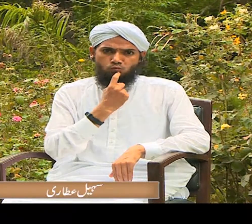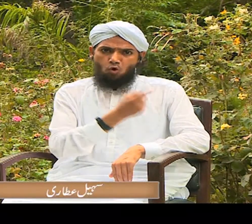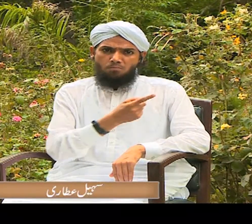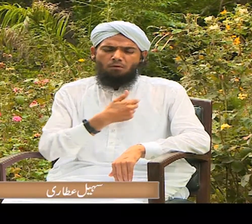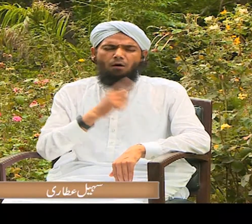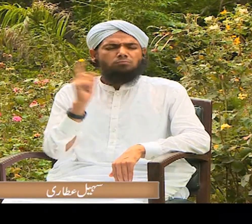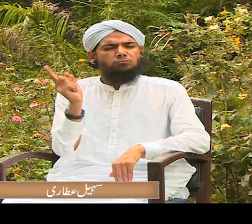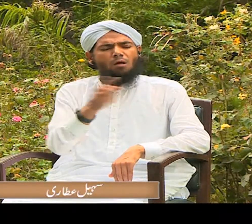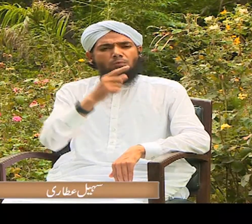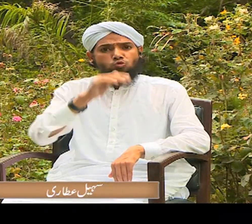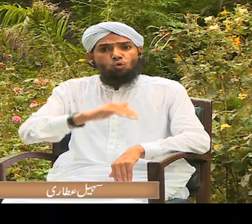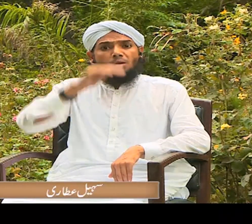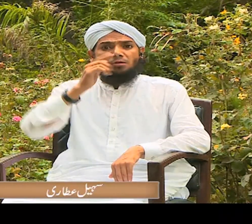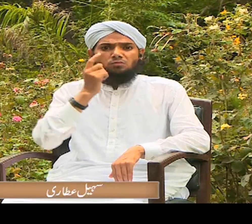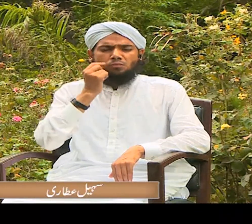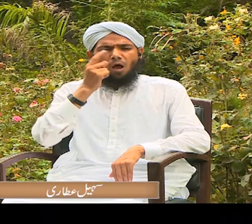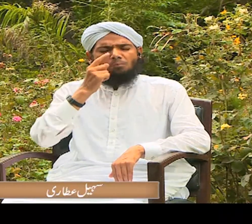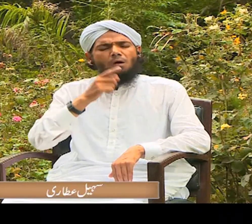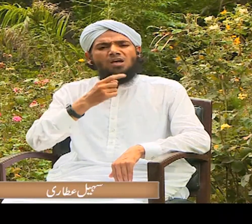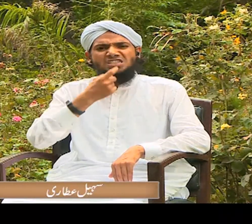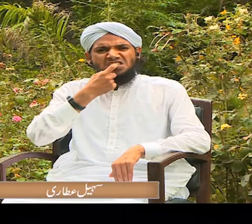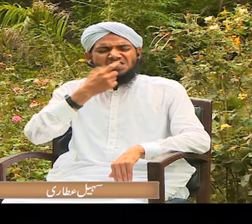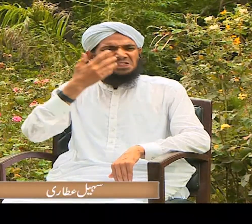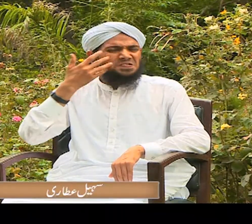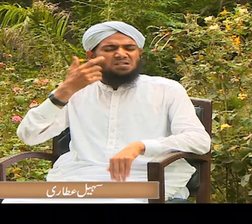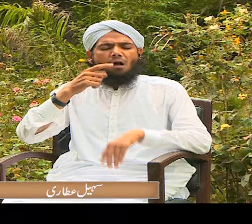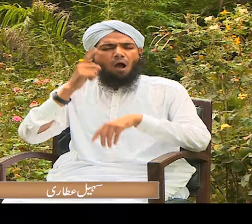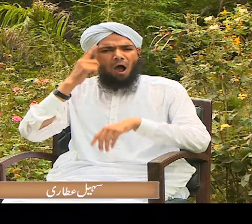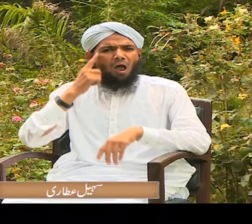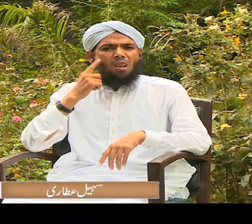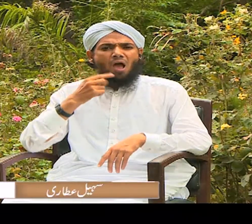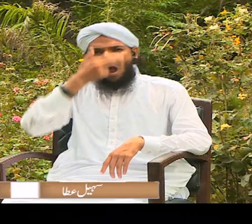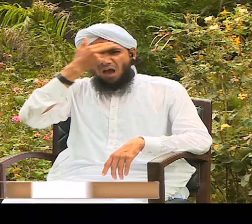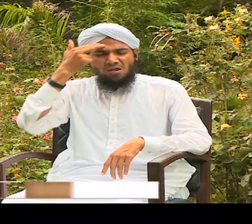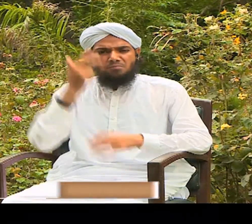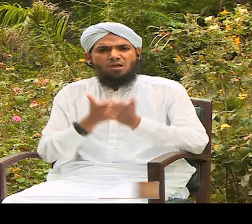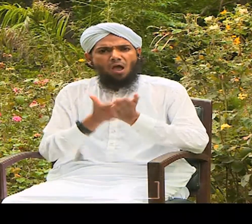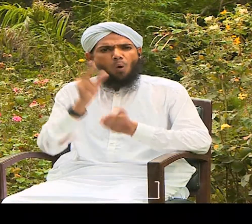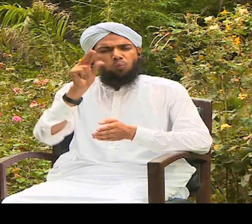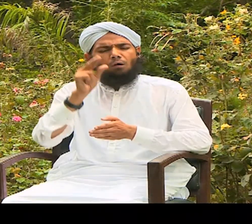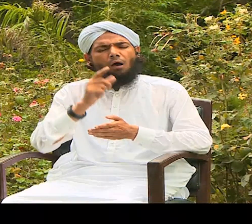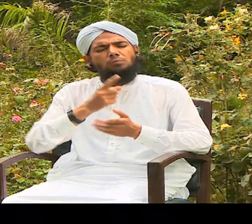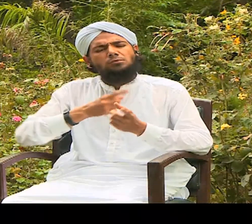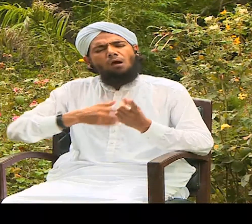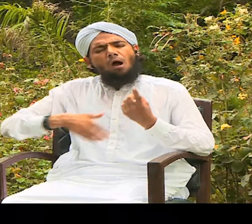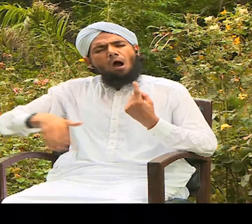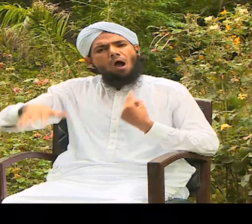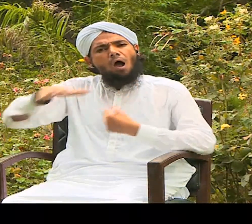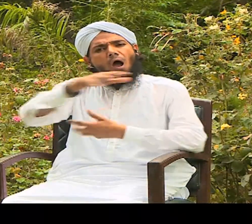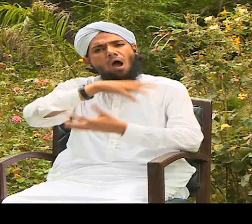اللہ پاک نے ہر چھوٹے بڑے، مرد و عورت، سفید و سیاہ رنگت والے، عربی و عجمی، الغرض ہر حج